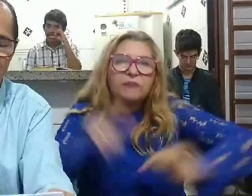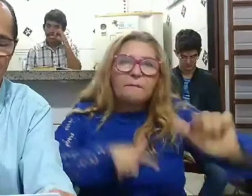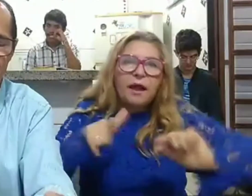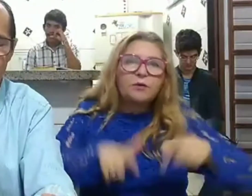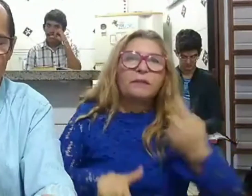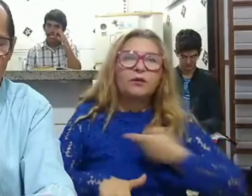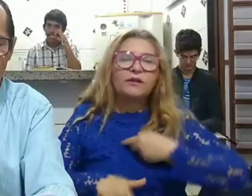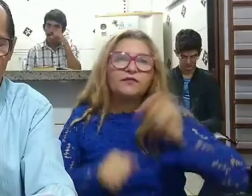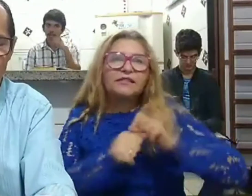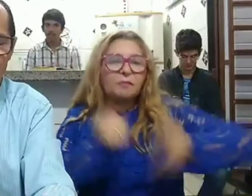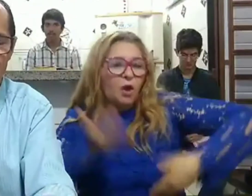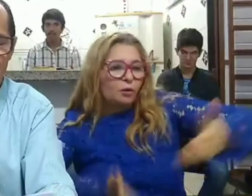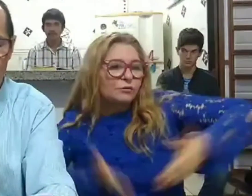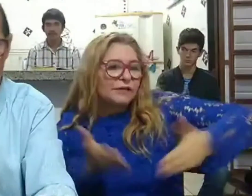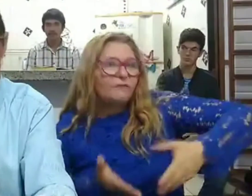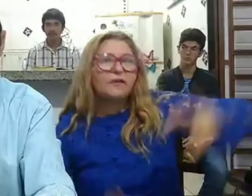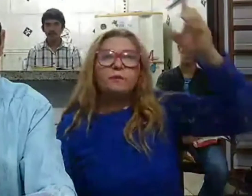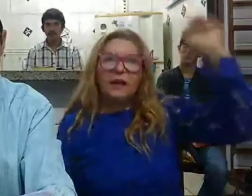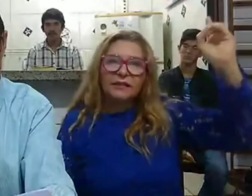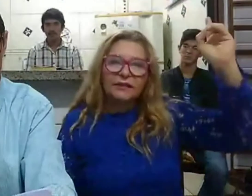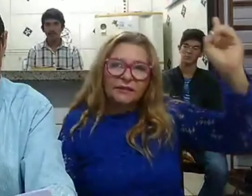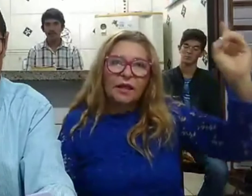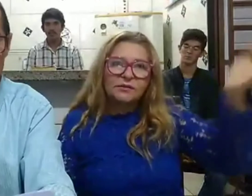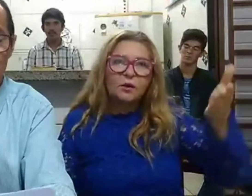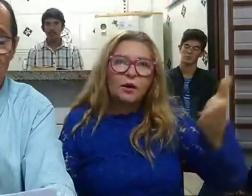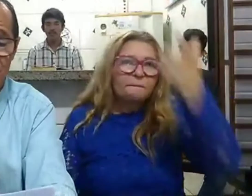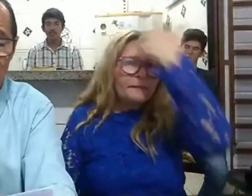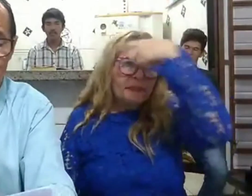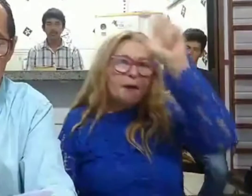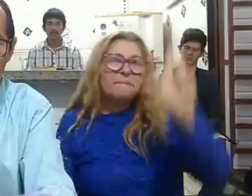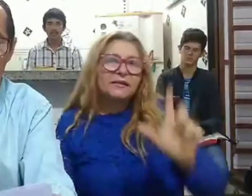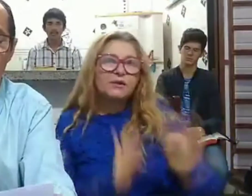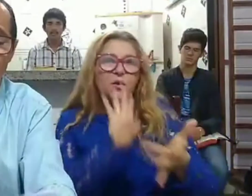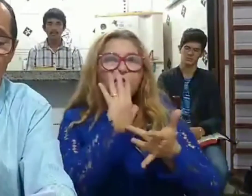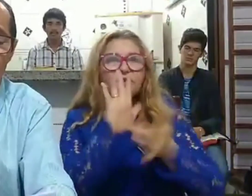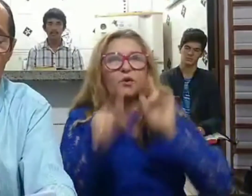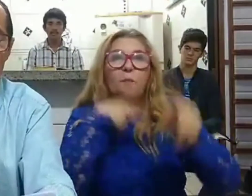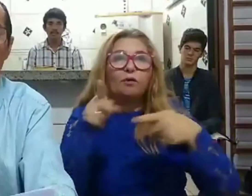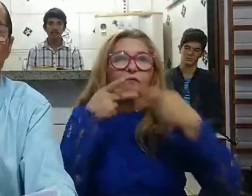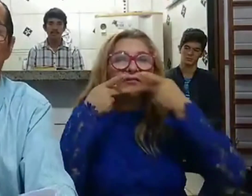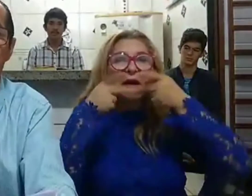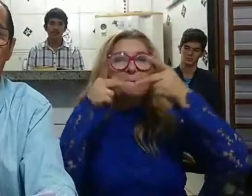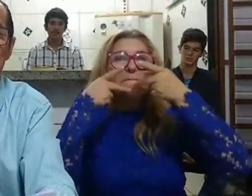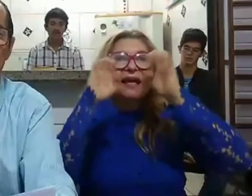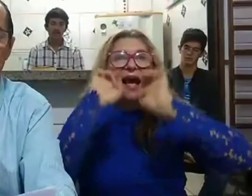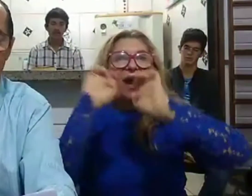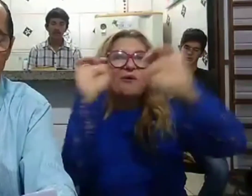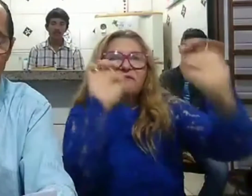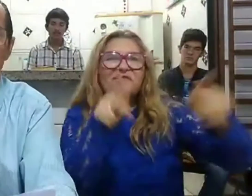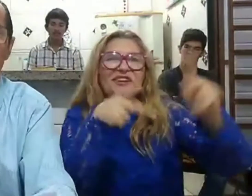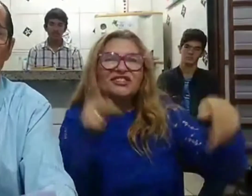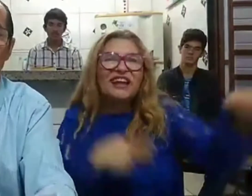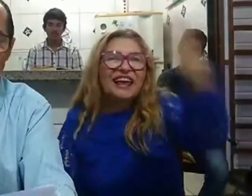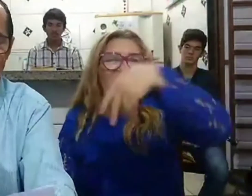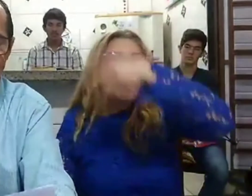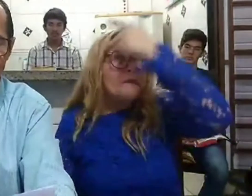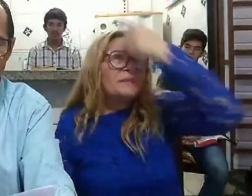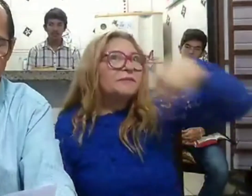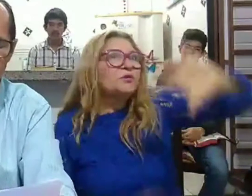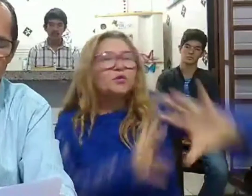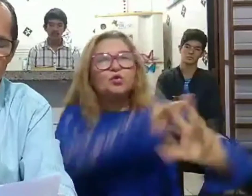cumprirmos. Deus mandou, na pessoa de Jesus, mandou seu povo pregar o evangelho da graça a toda